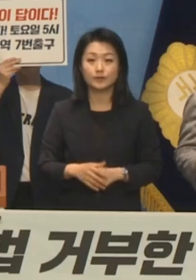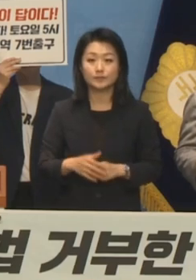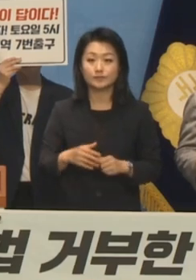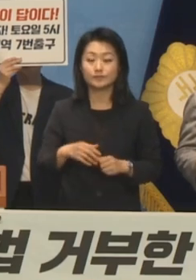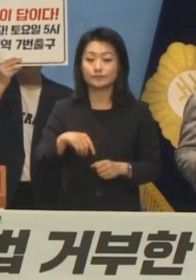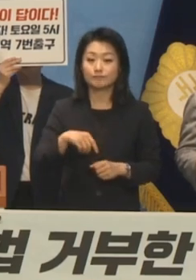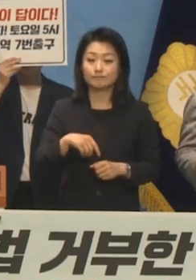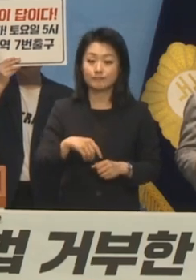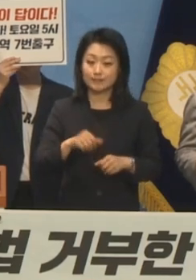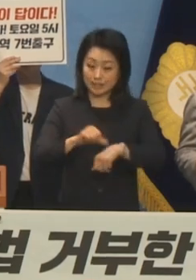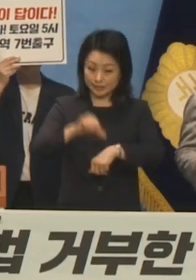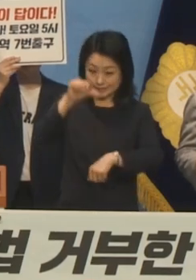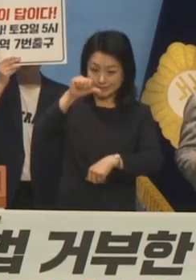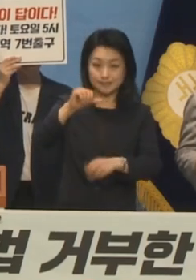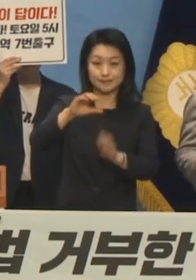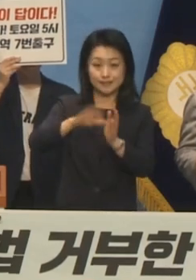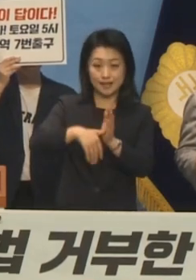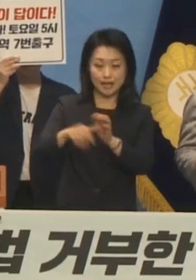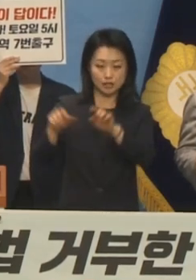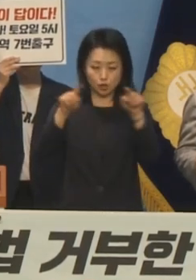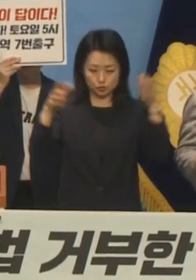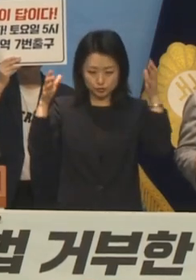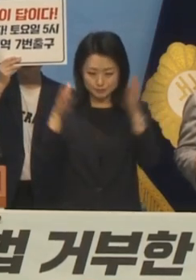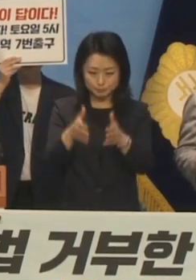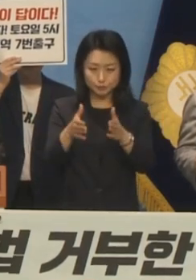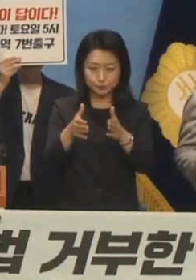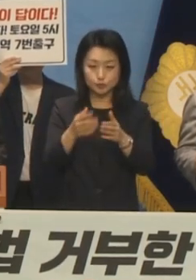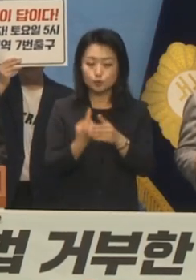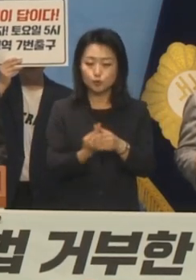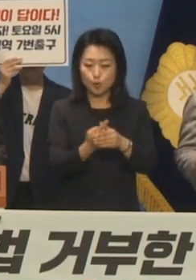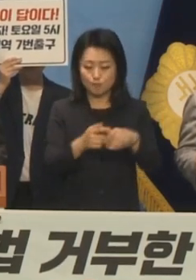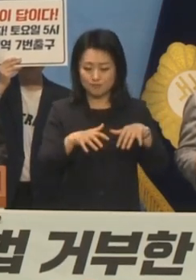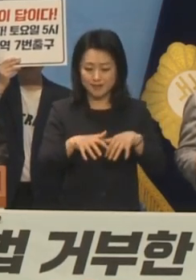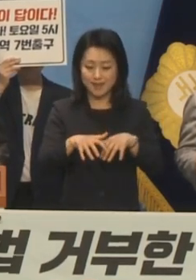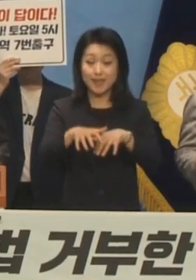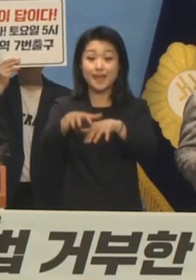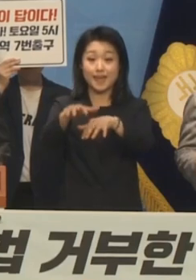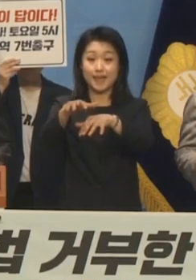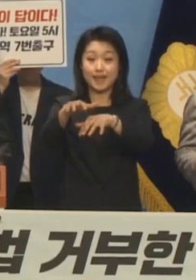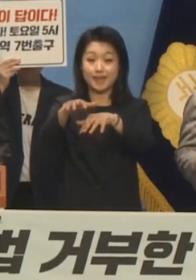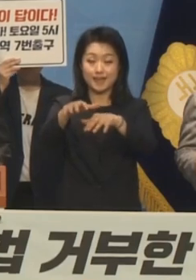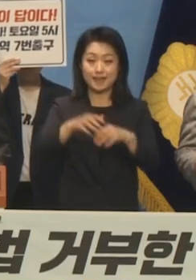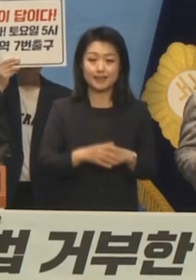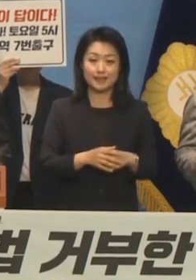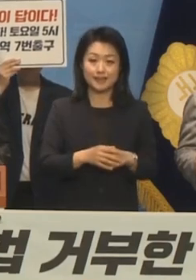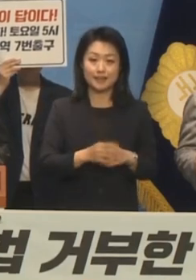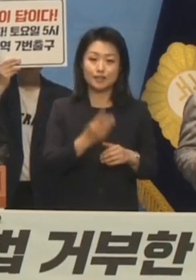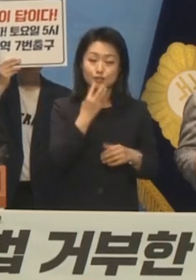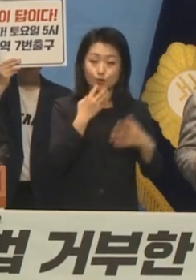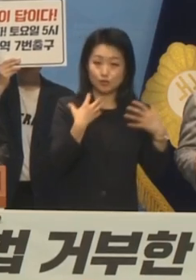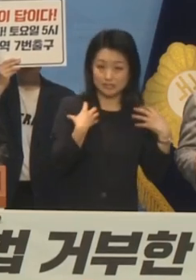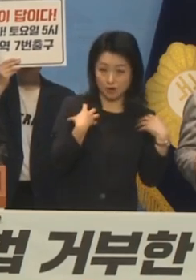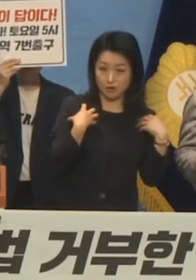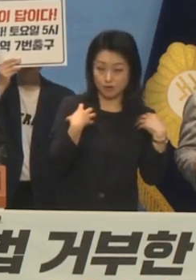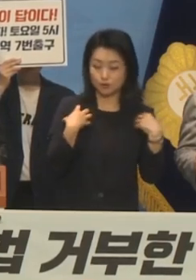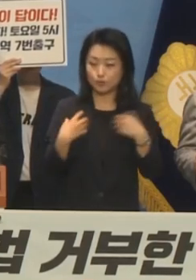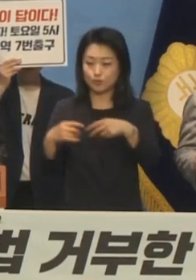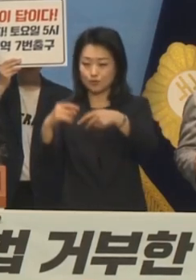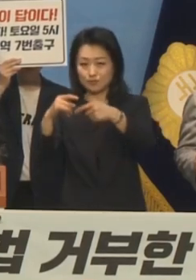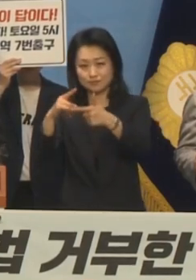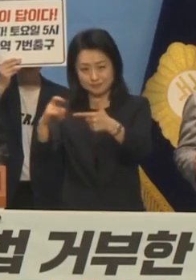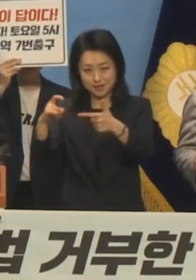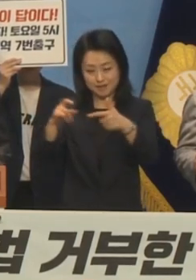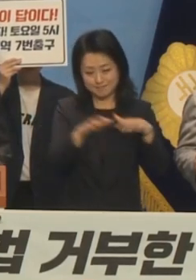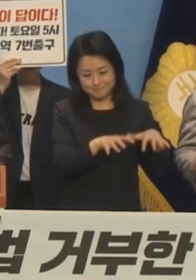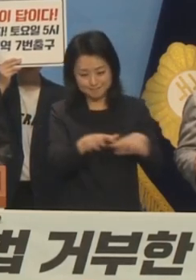이후에 5시 전국집중 촛불 대행진이 시청역 숭례문 대로에서 예정대로 진행이 됩니다. 많은